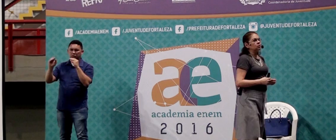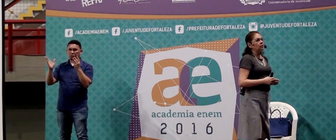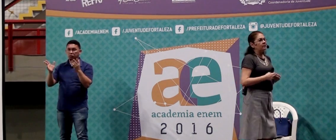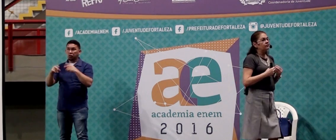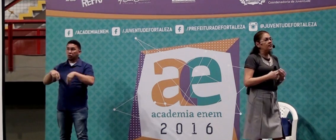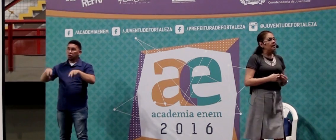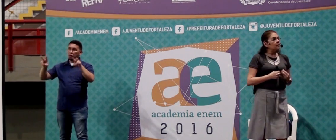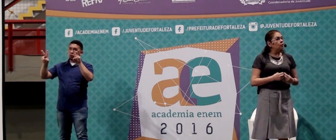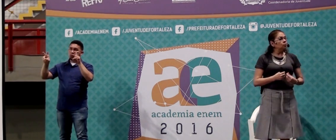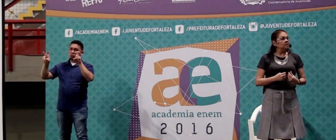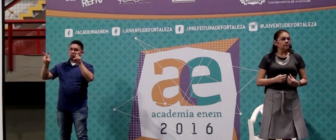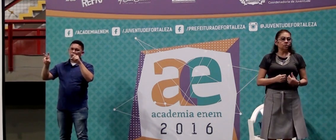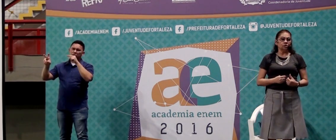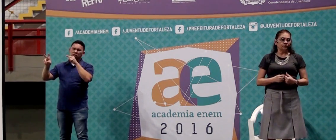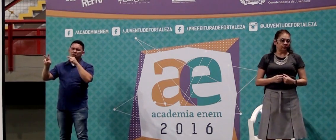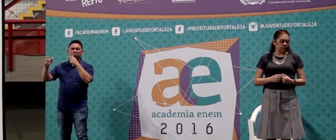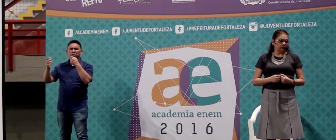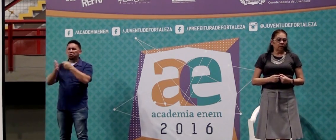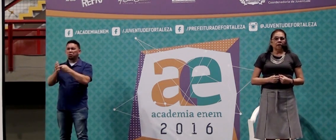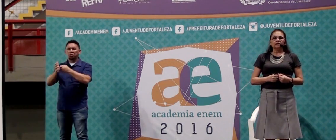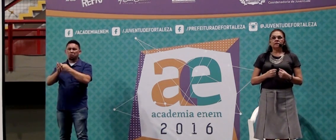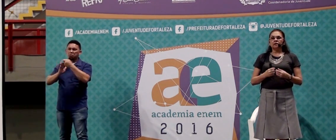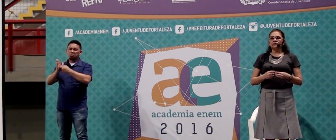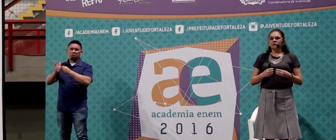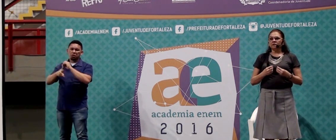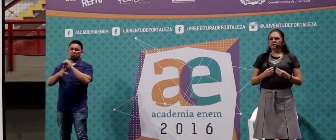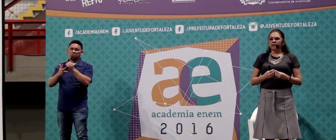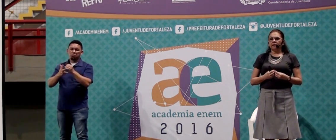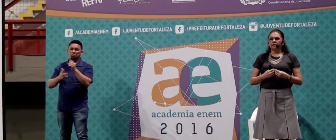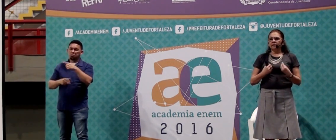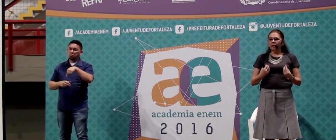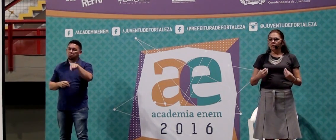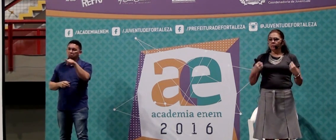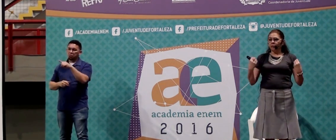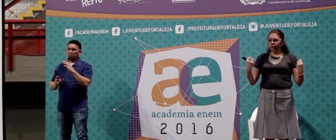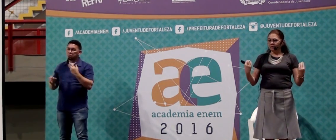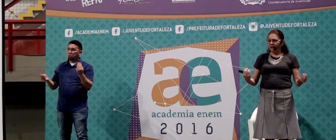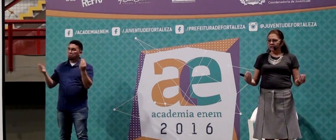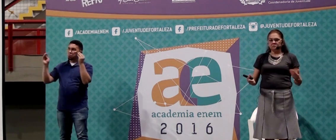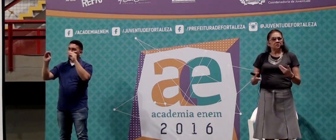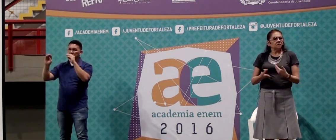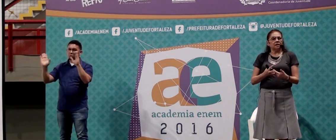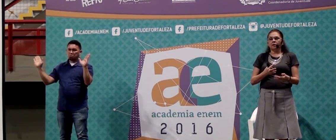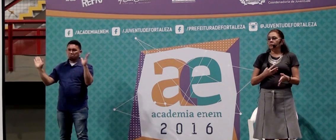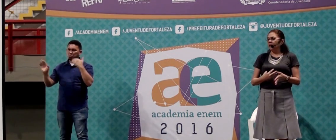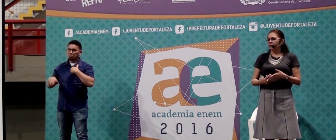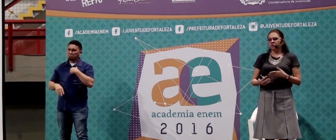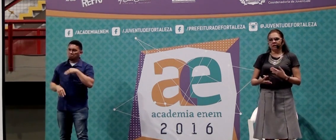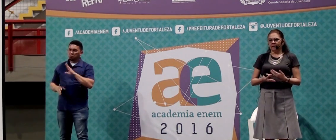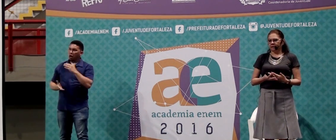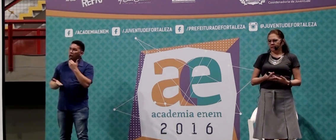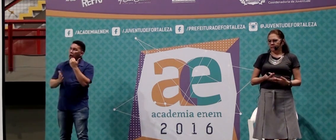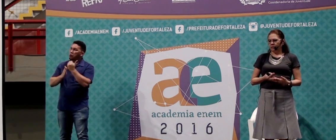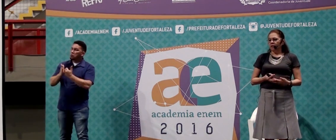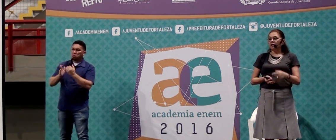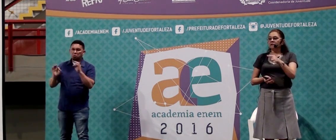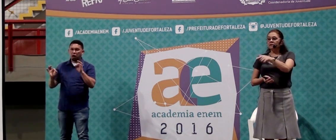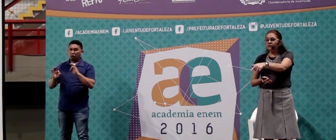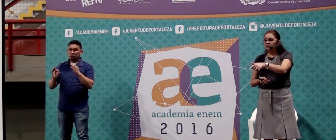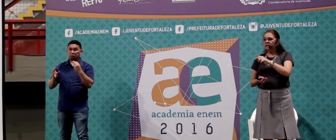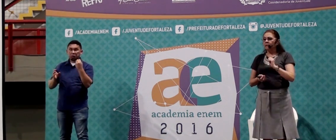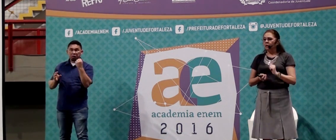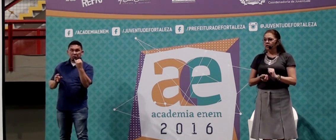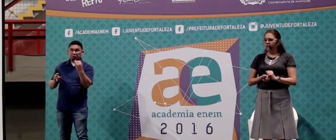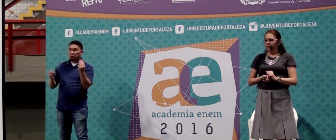o título é facultativo. Se você não botar, você não perde nada. E